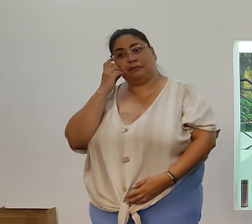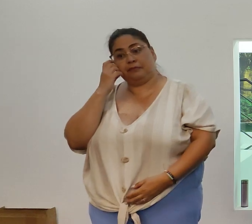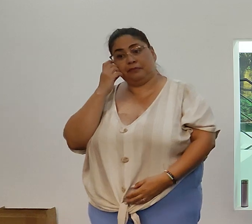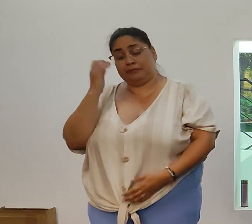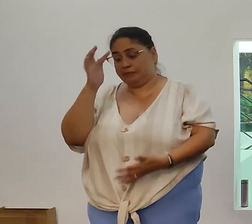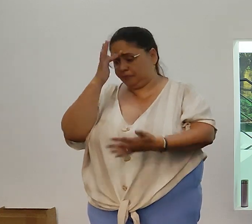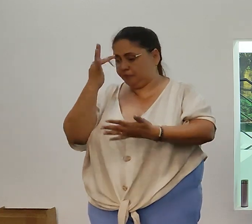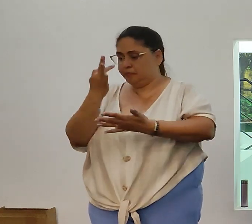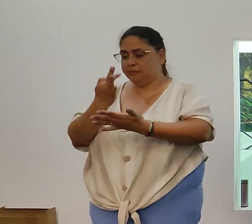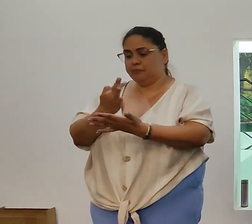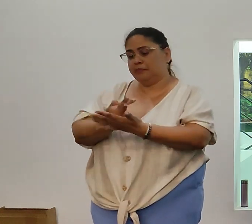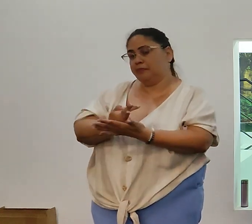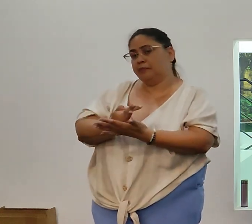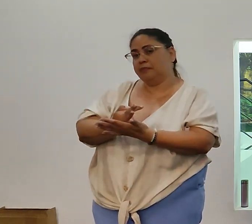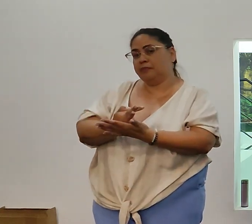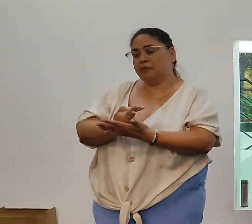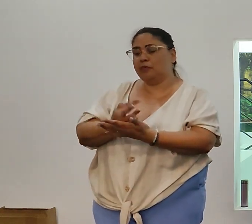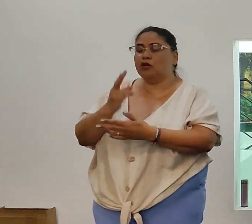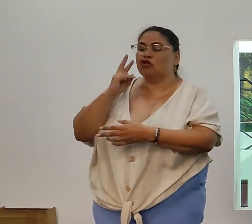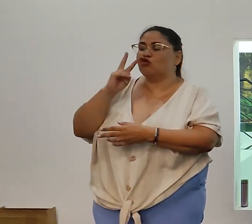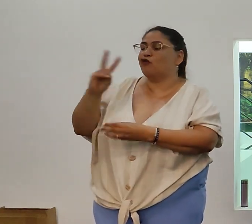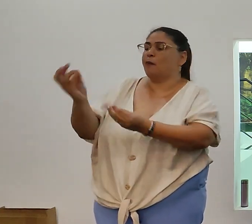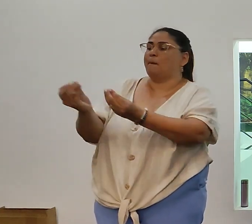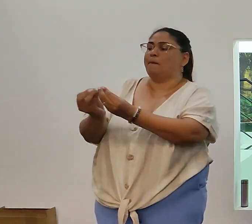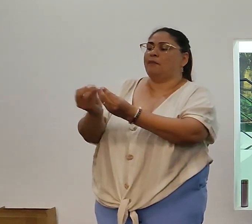Que a fé ela não vem por nós vermos milagres nenhum.